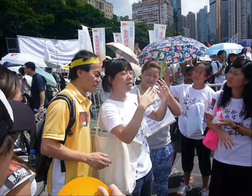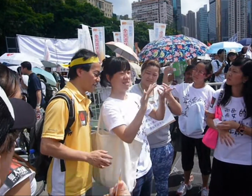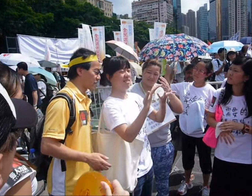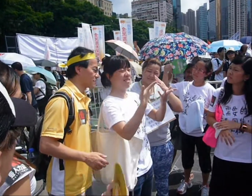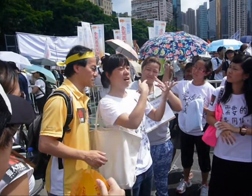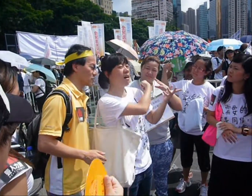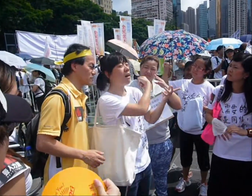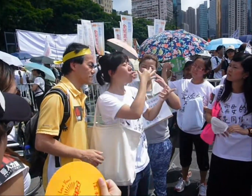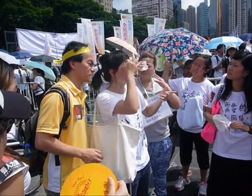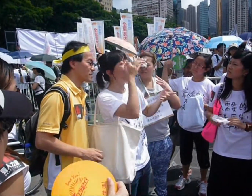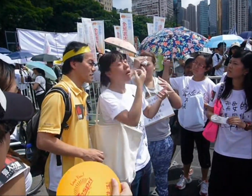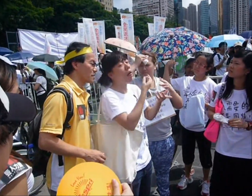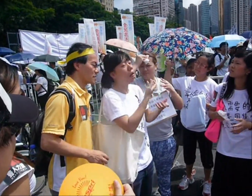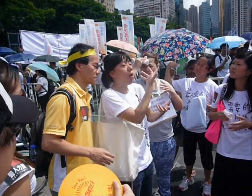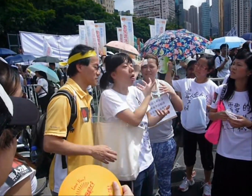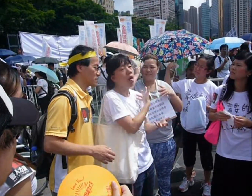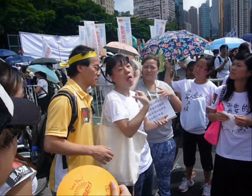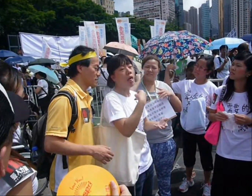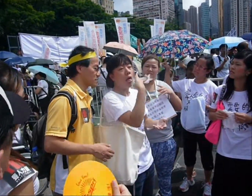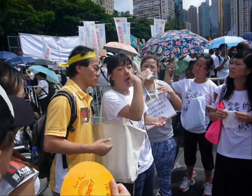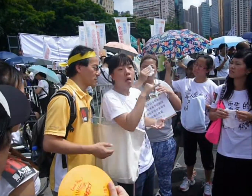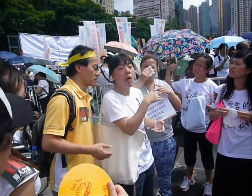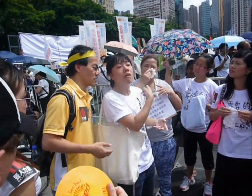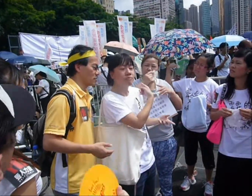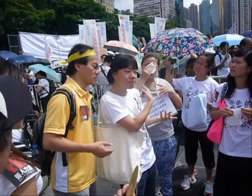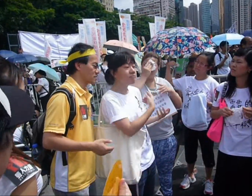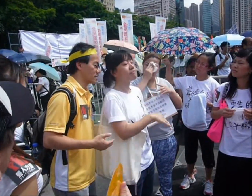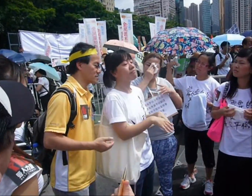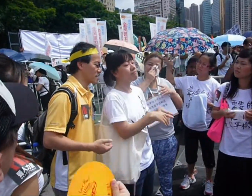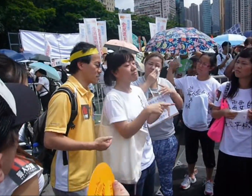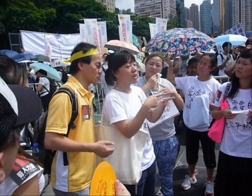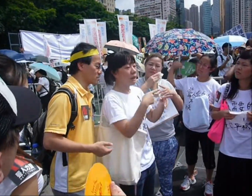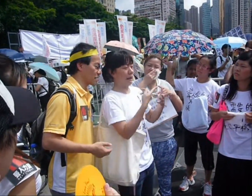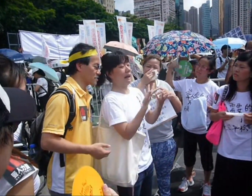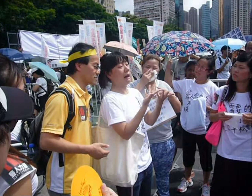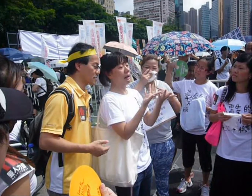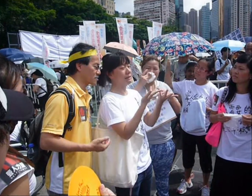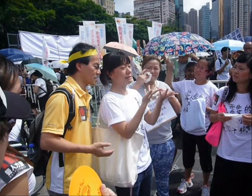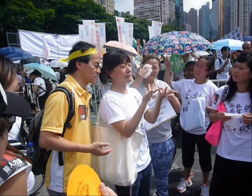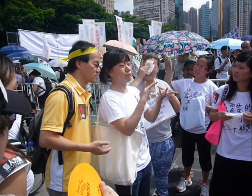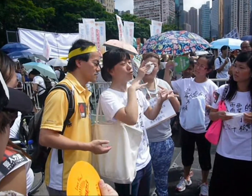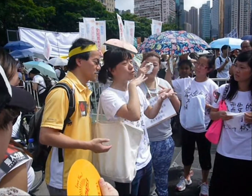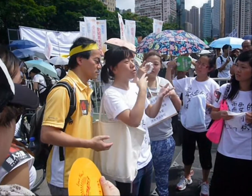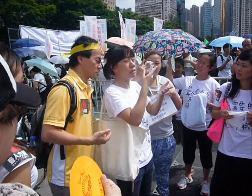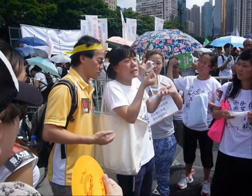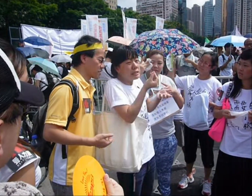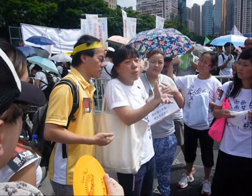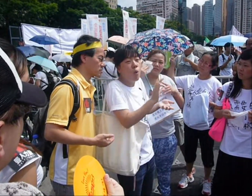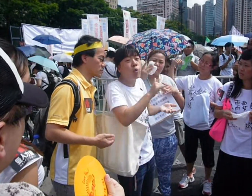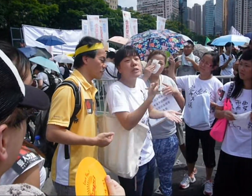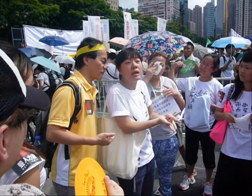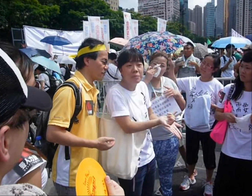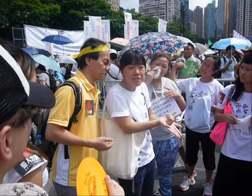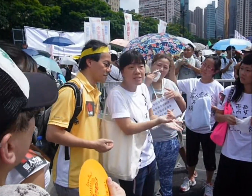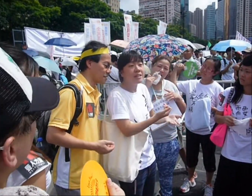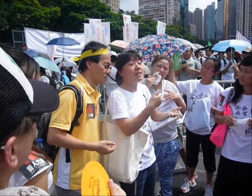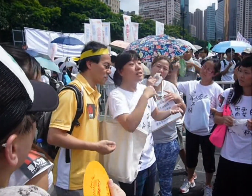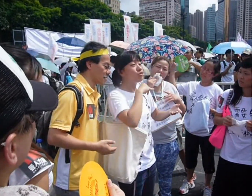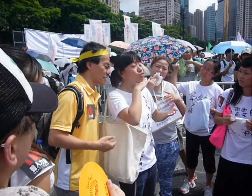支持，我哋唔可以再俾香港市、香港政府咁樣侮辱我哋香港人。將政府生 霸權